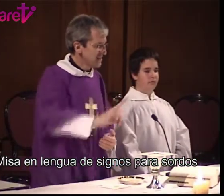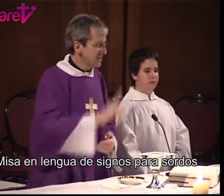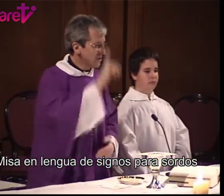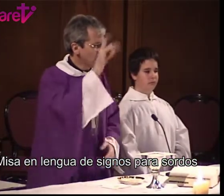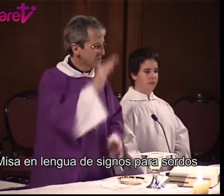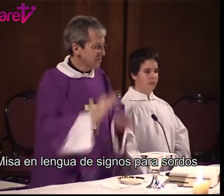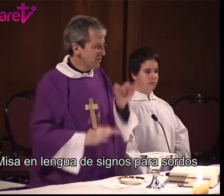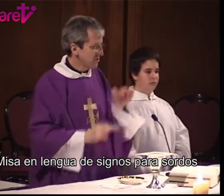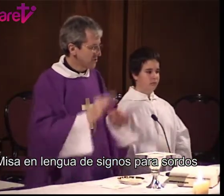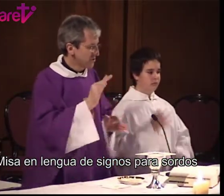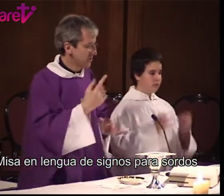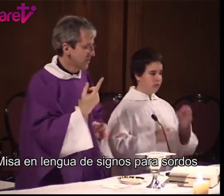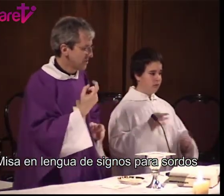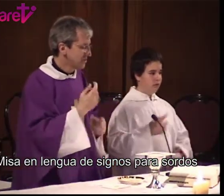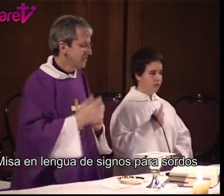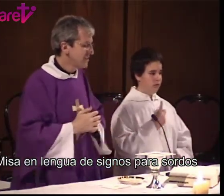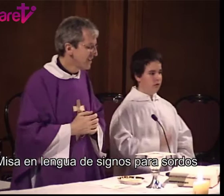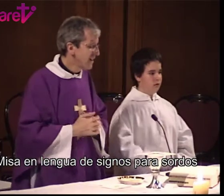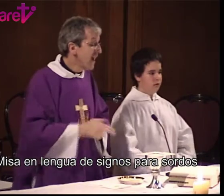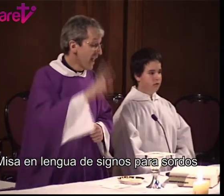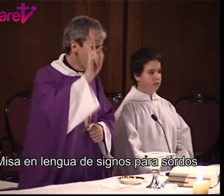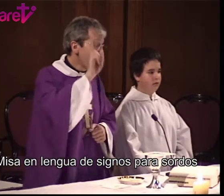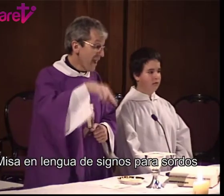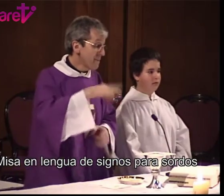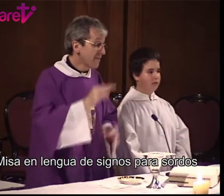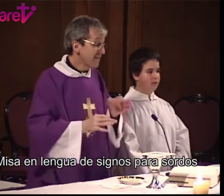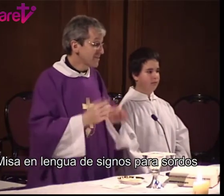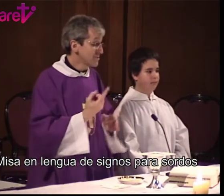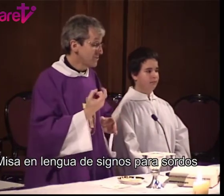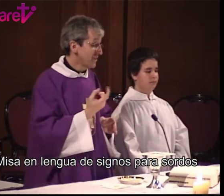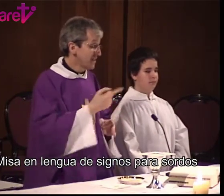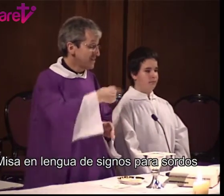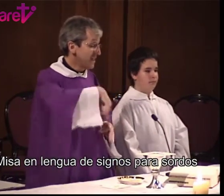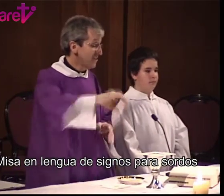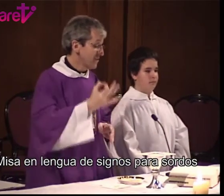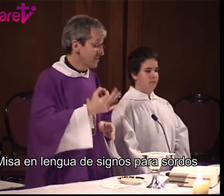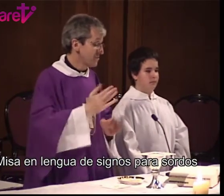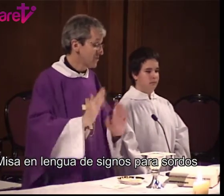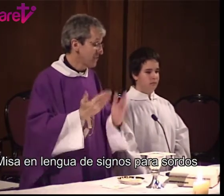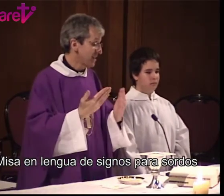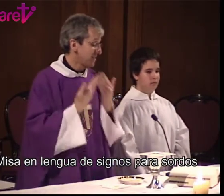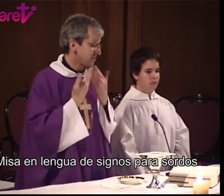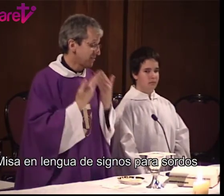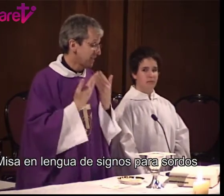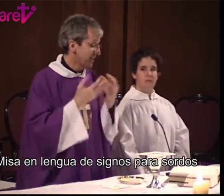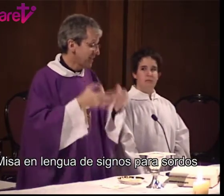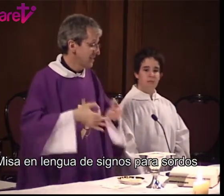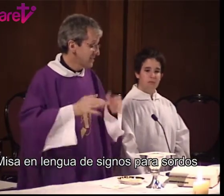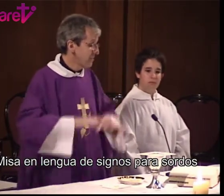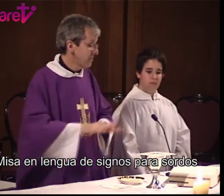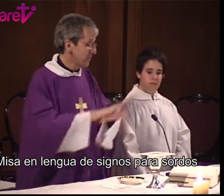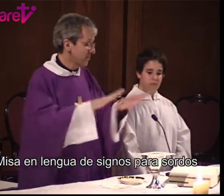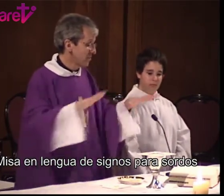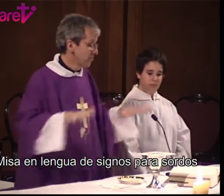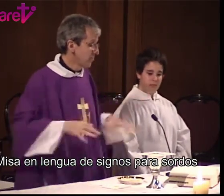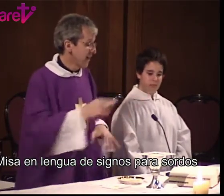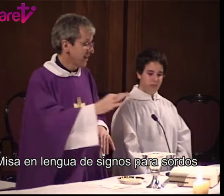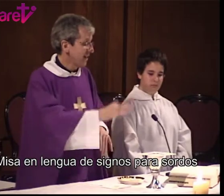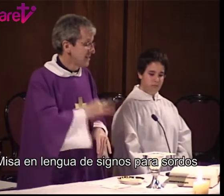Señor nuestro Dios. Es justo y necesario. En verdad es justo y necesario. Es nuestra vida y salvación darte gracias siempre y en todo lugar.